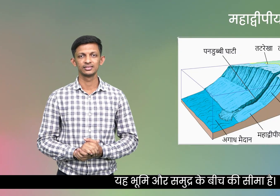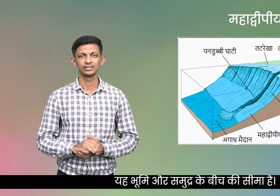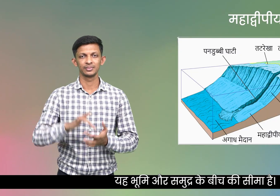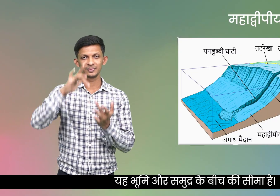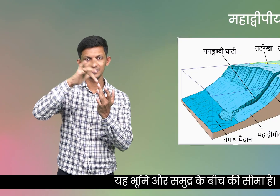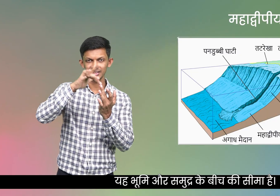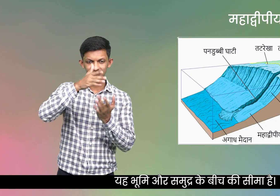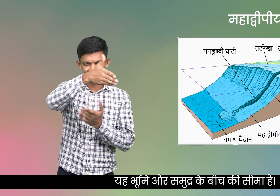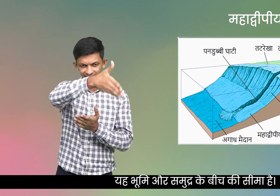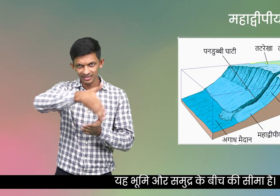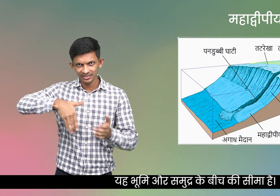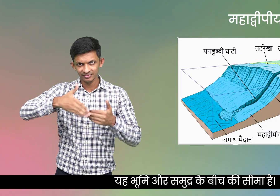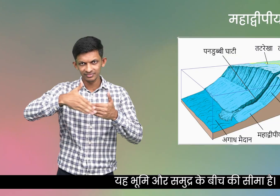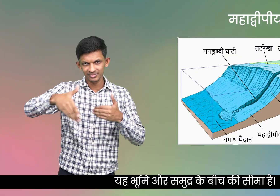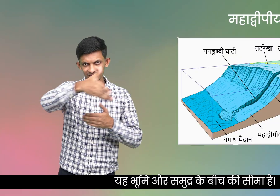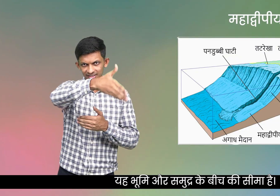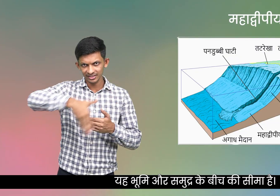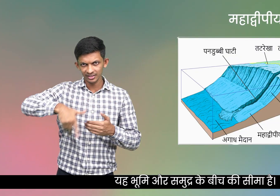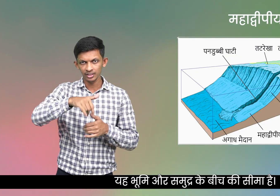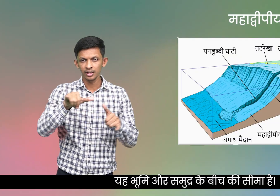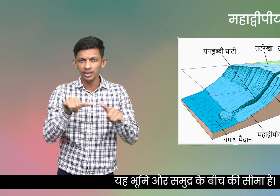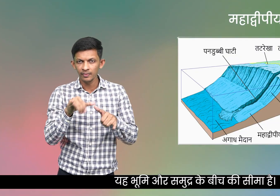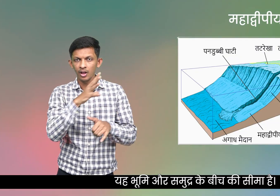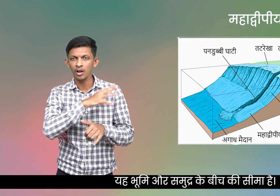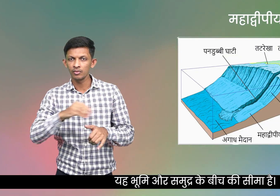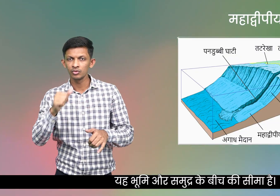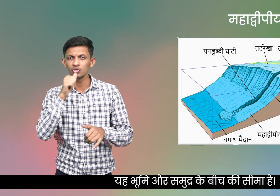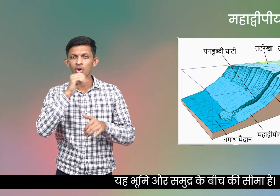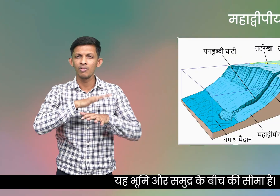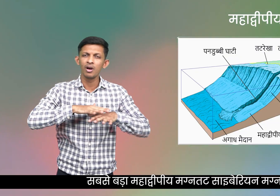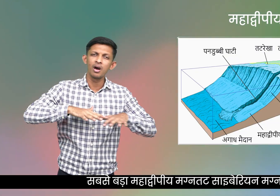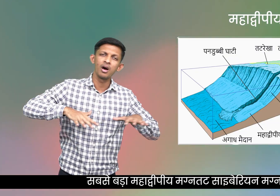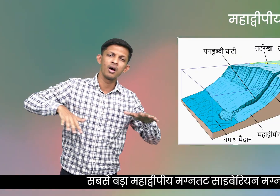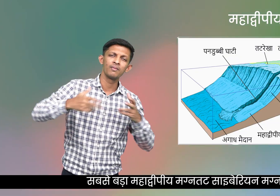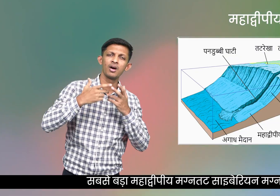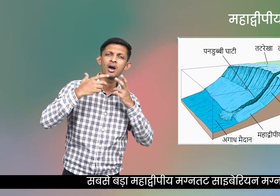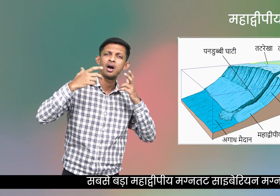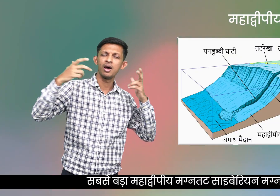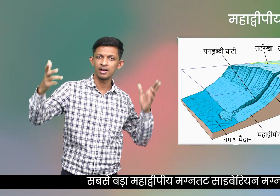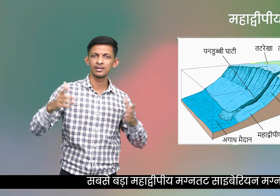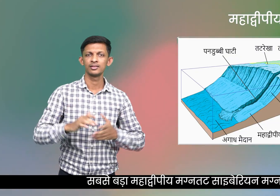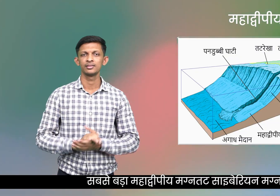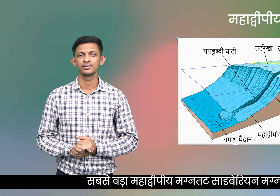यह भूमि और समुद्र के बीच की सीमा है। सबसे बड़ा